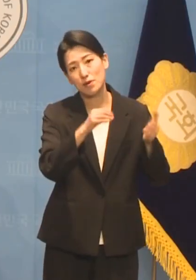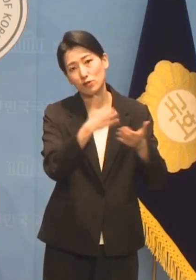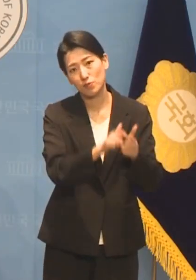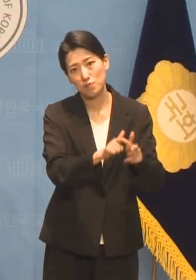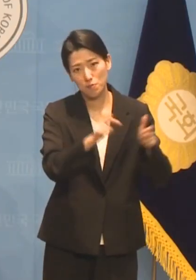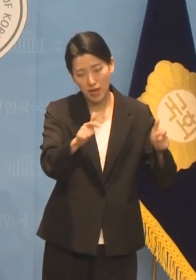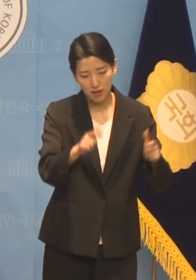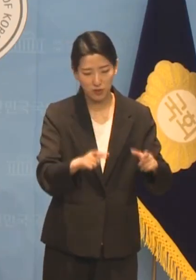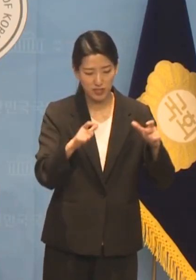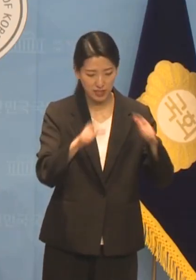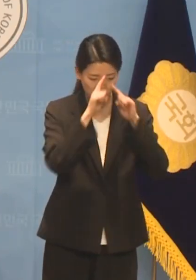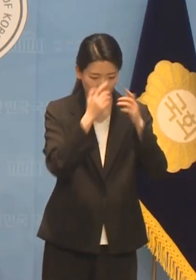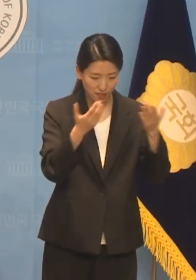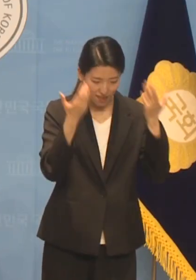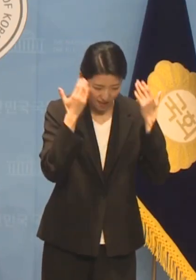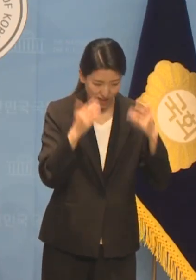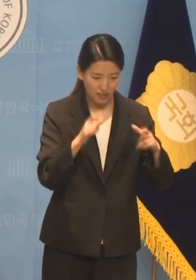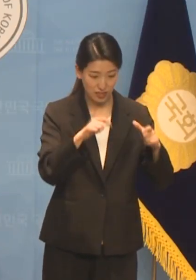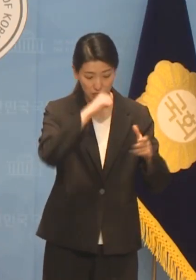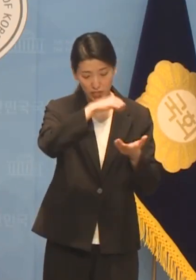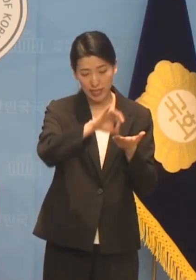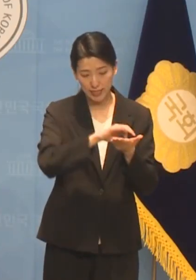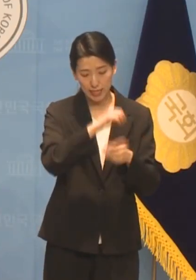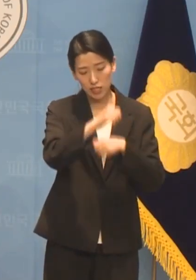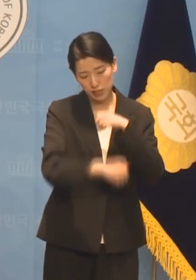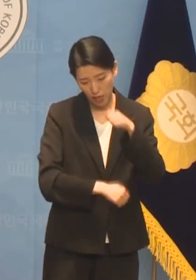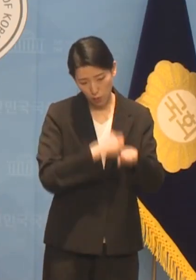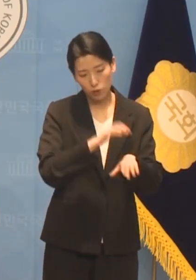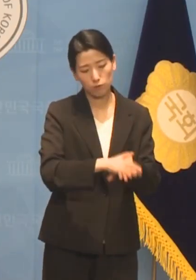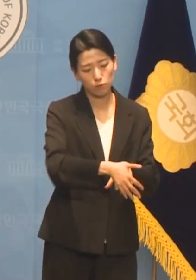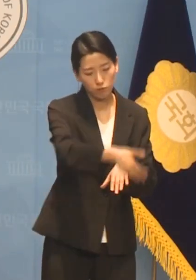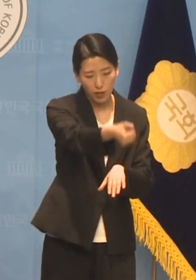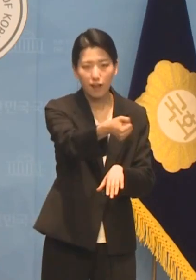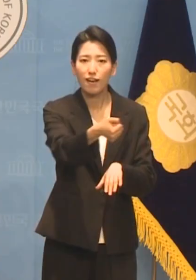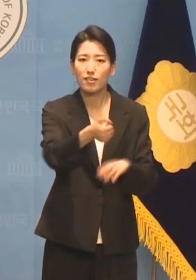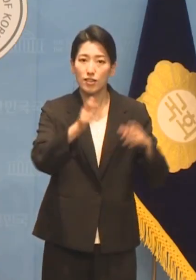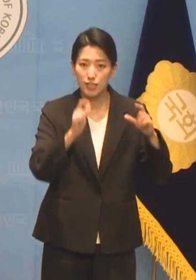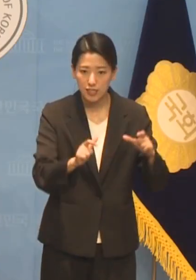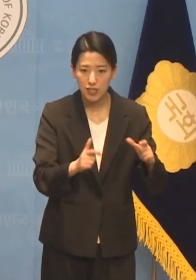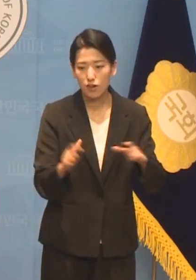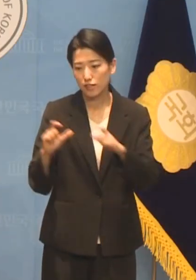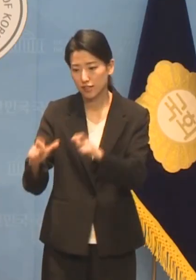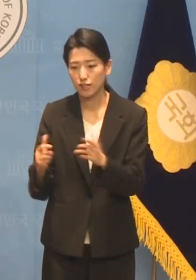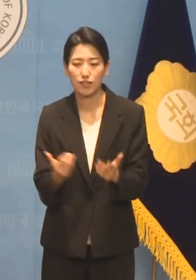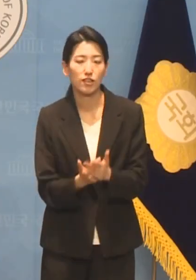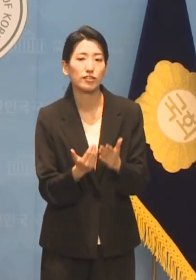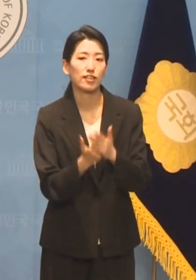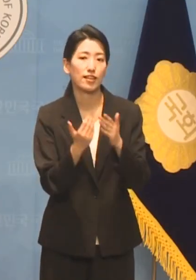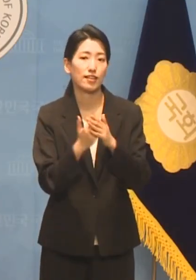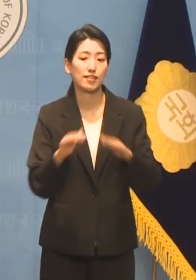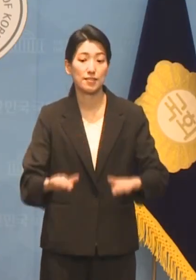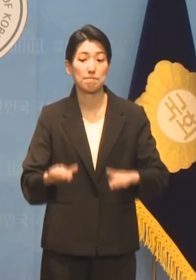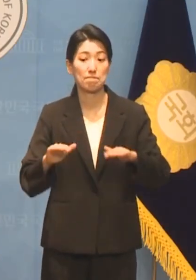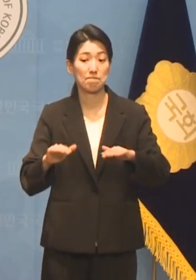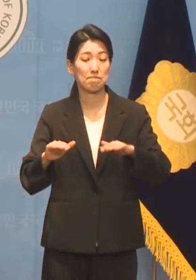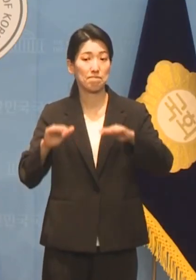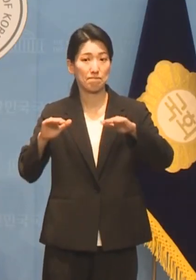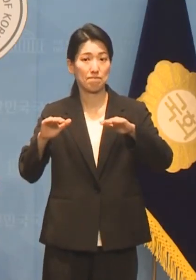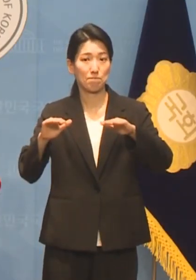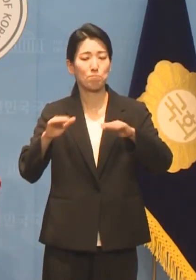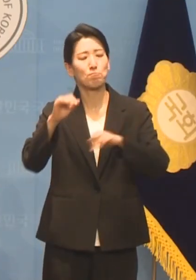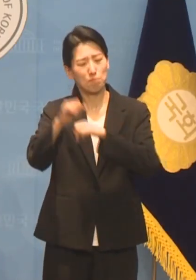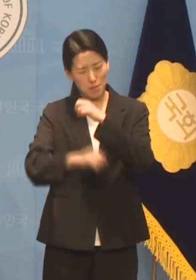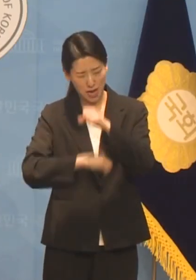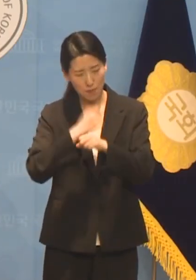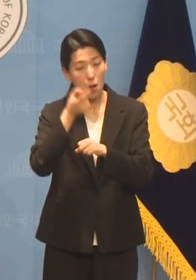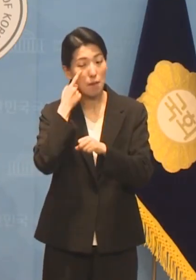혁신, 재정자율권 확대로 지역이 주도하는 성장, 마음껏 성장할